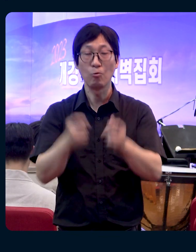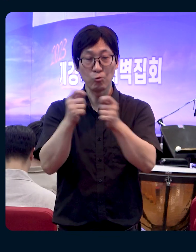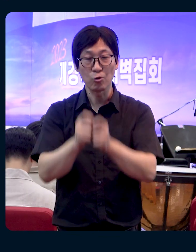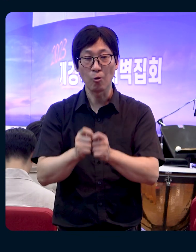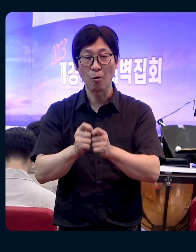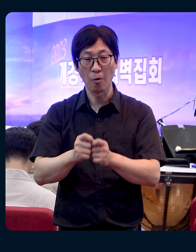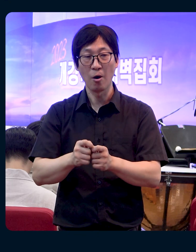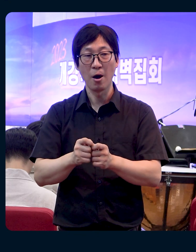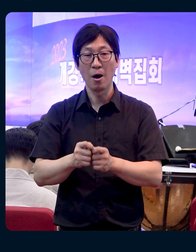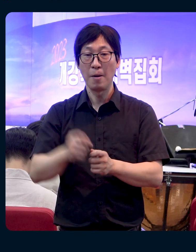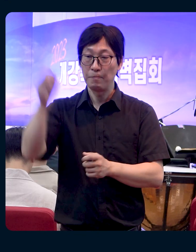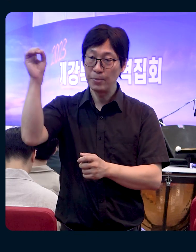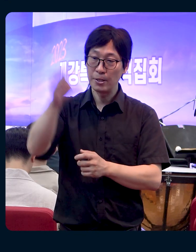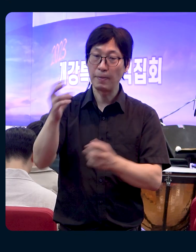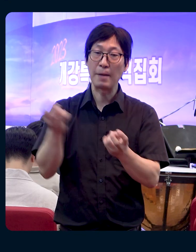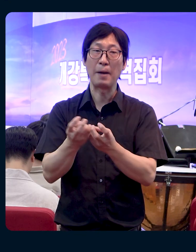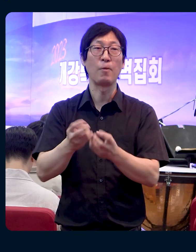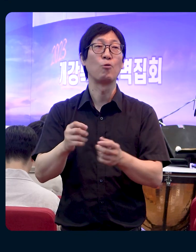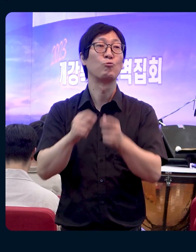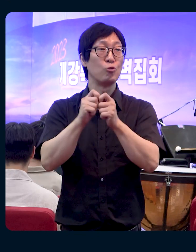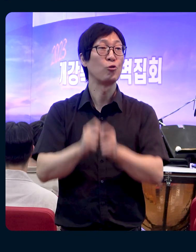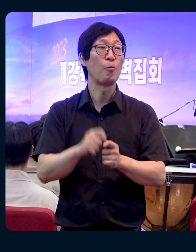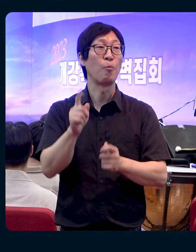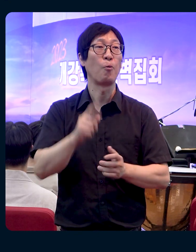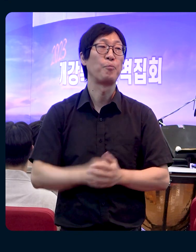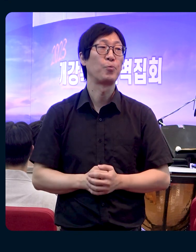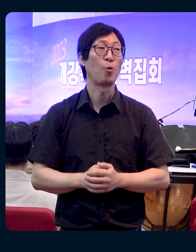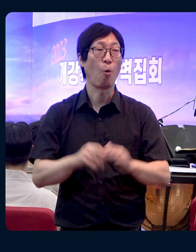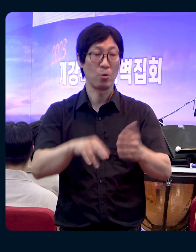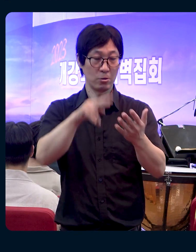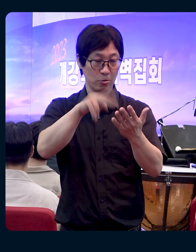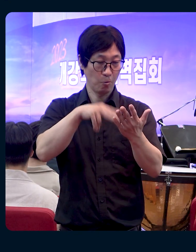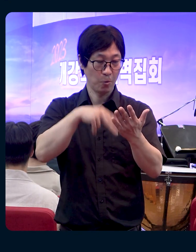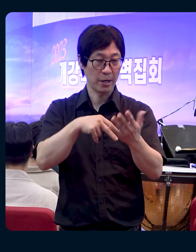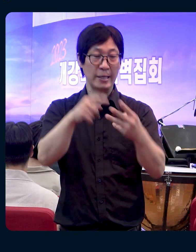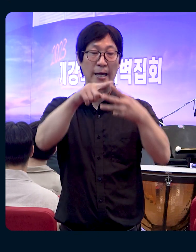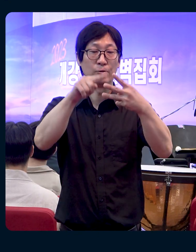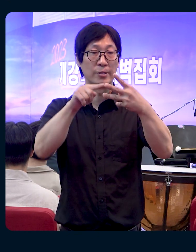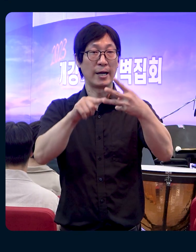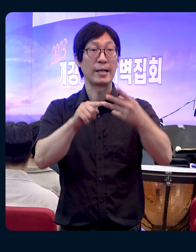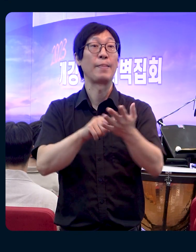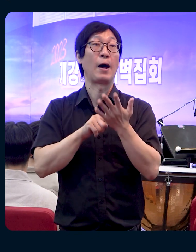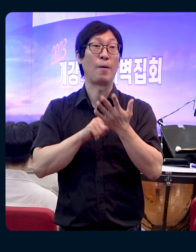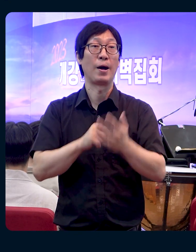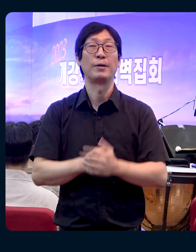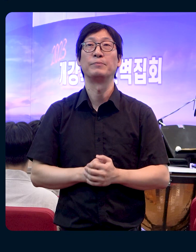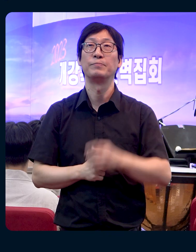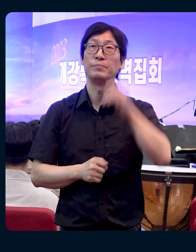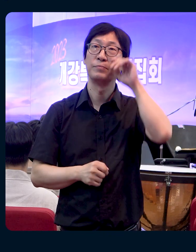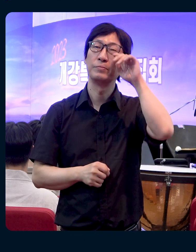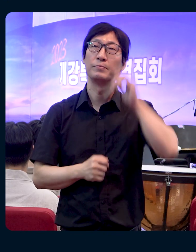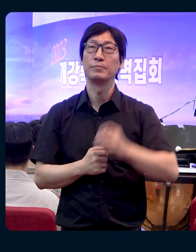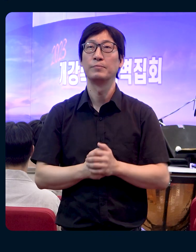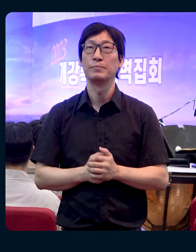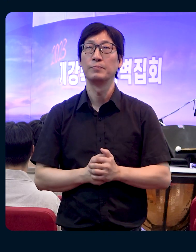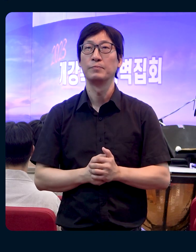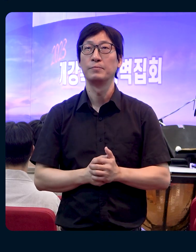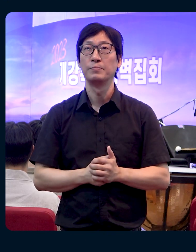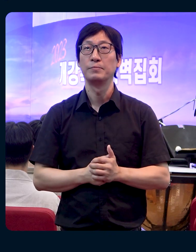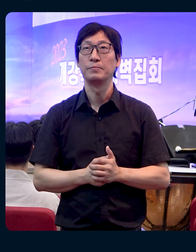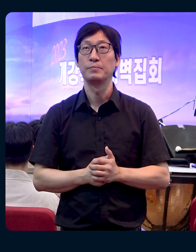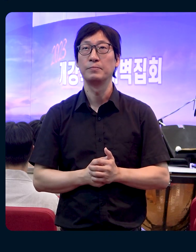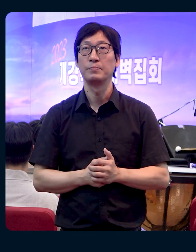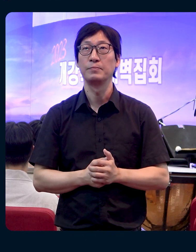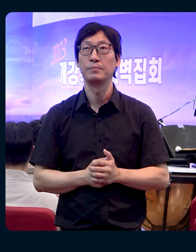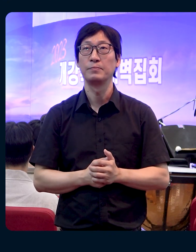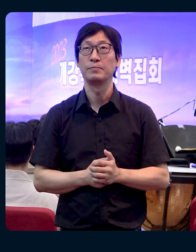구체적으로 어떻게 하는 것인가? 오늘 말씀을 통해서 볼 때 세 가지인데, 여러분 이 세 가지는요, 딱 봐도 아시겠지만 이거는 뭐